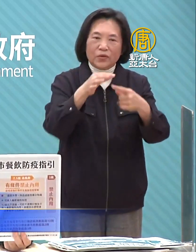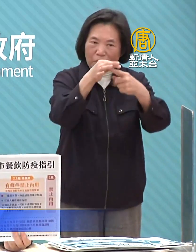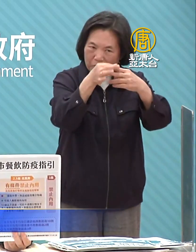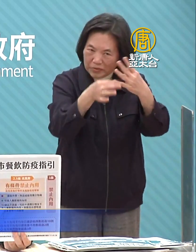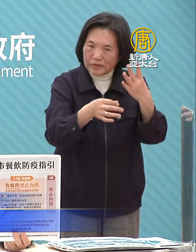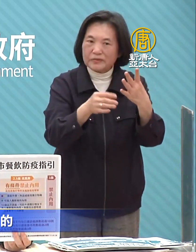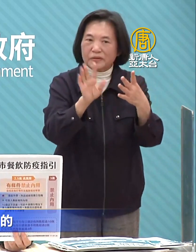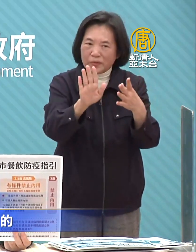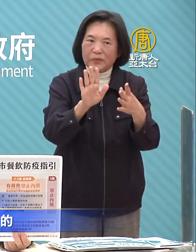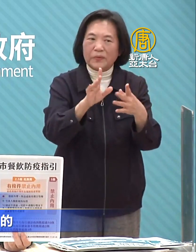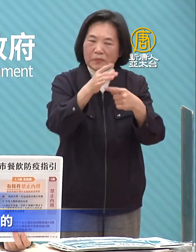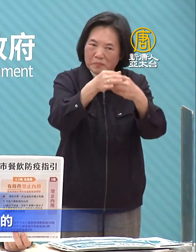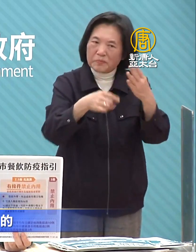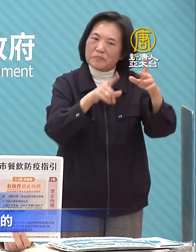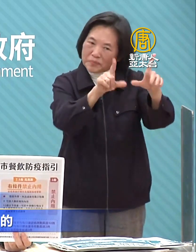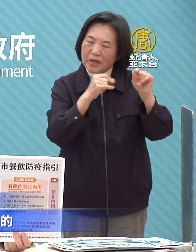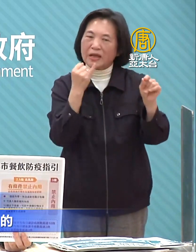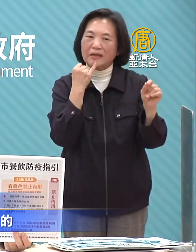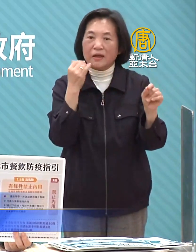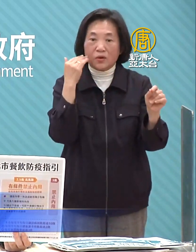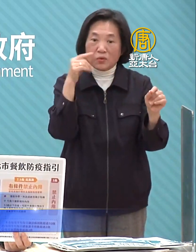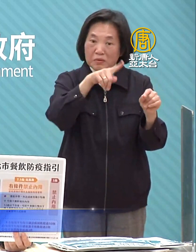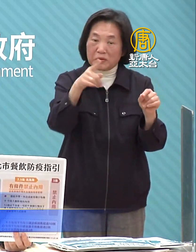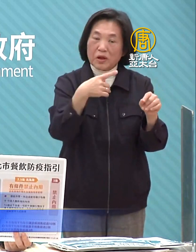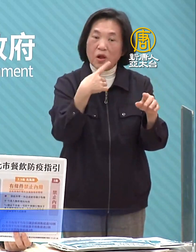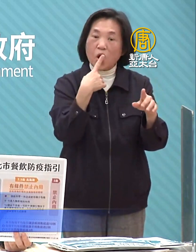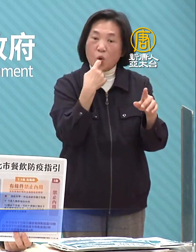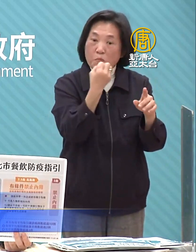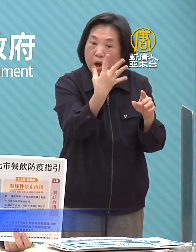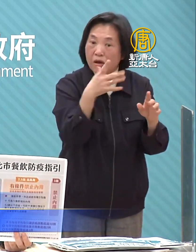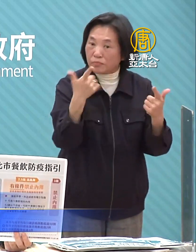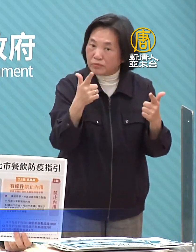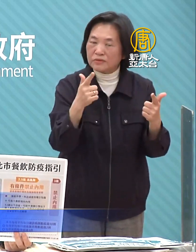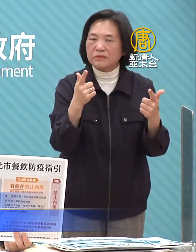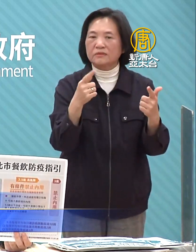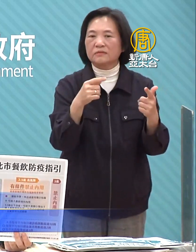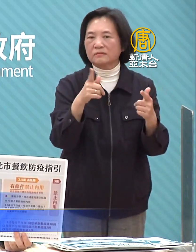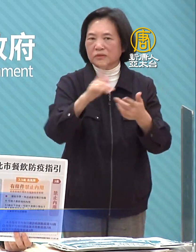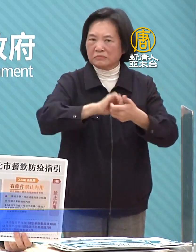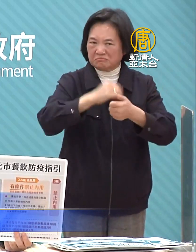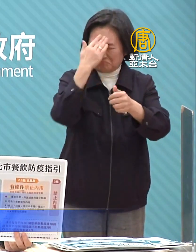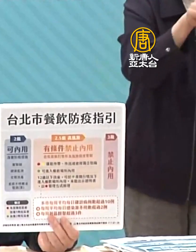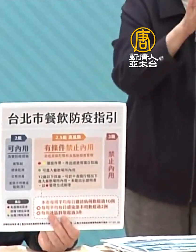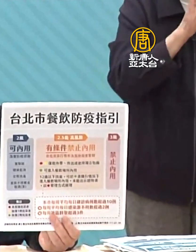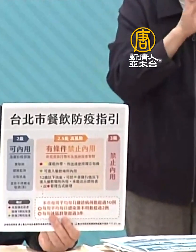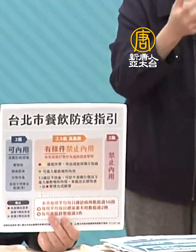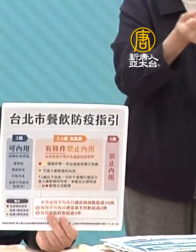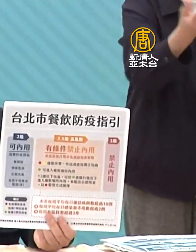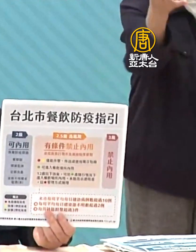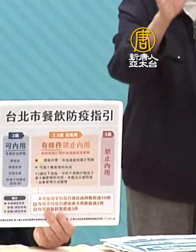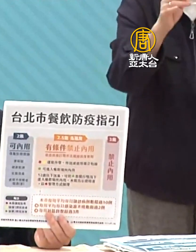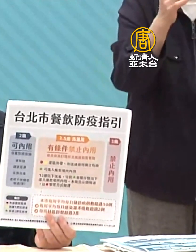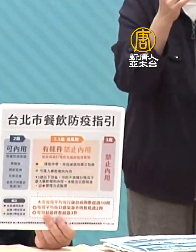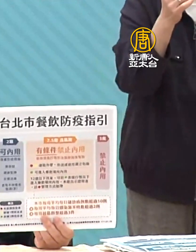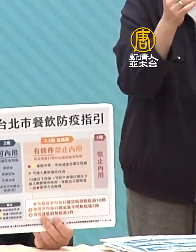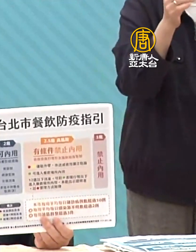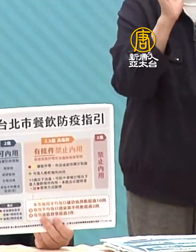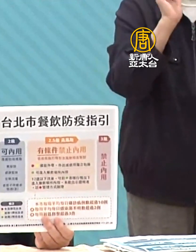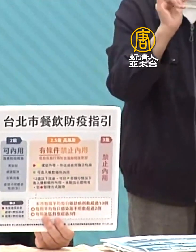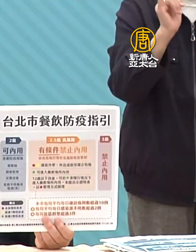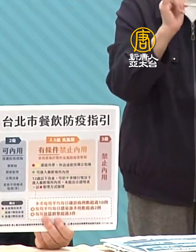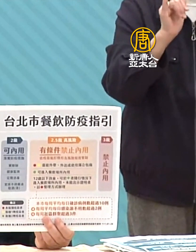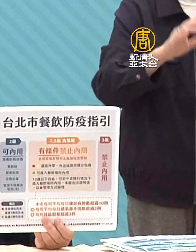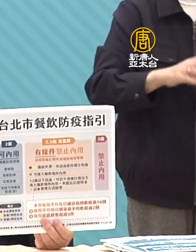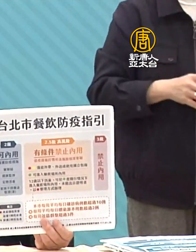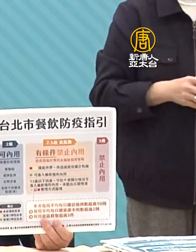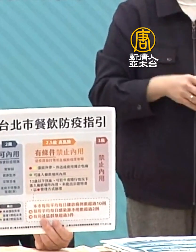用，就是说，如果你在不是安全的，你就拜托你不要来害人了啊。 放重话喊出未完整接种